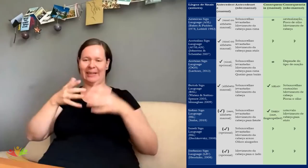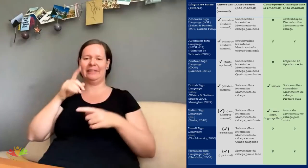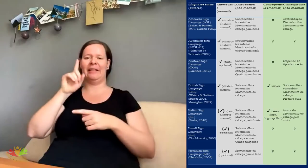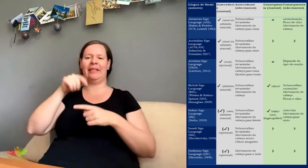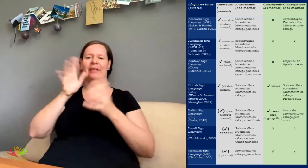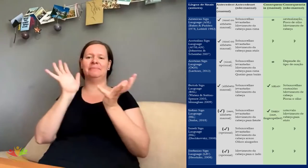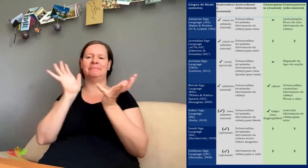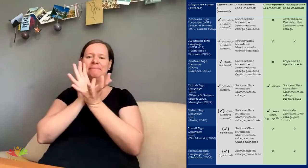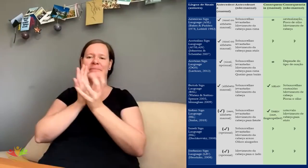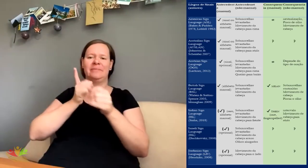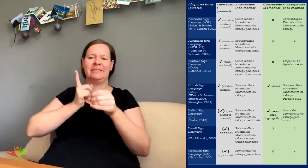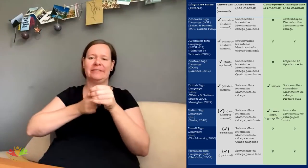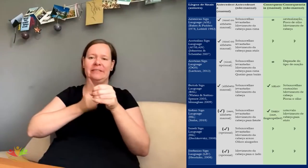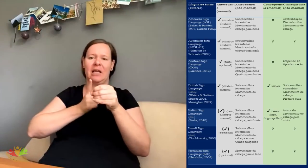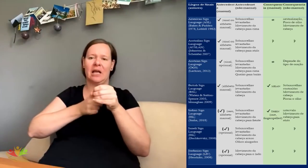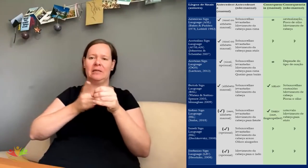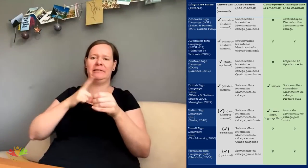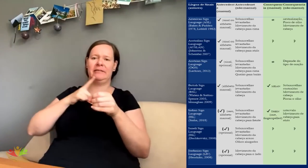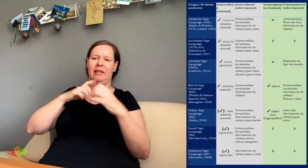de sinais.